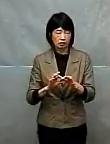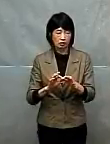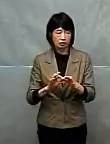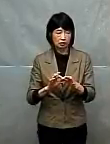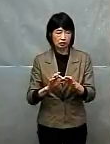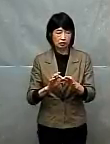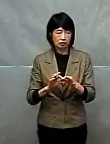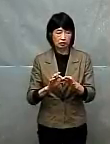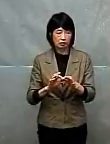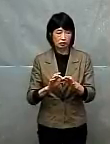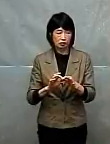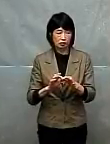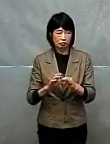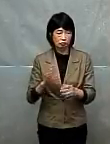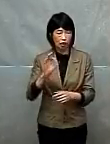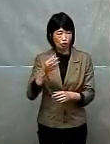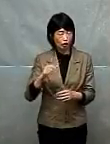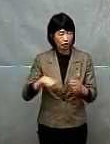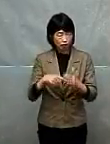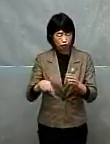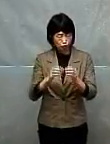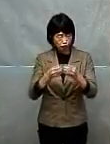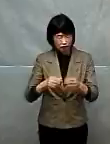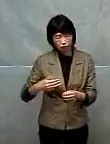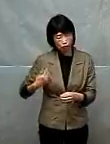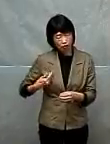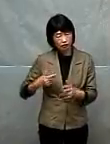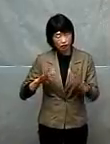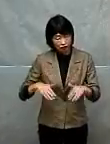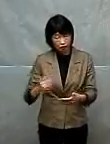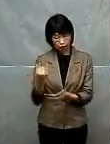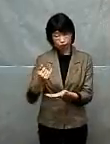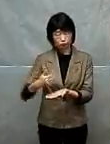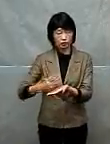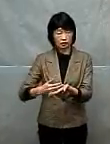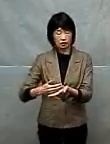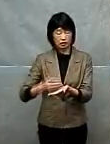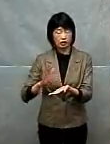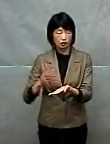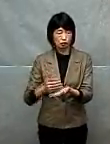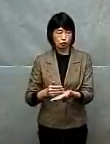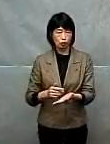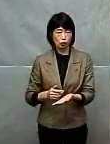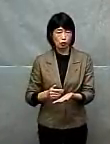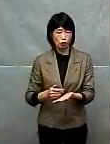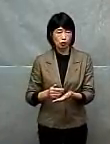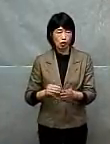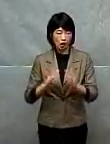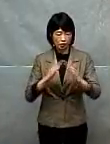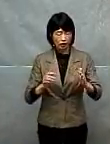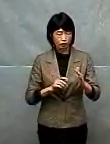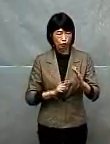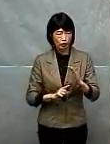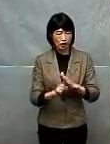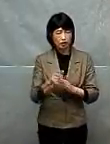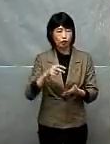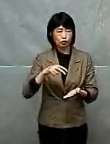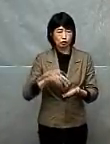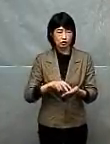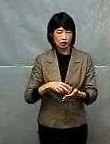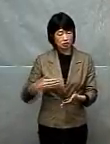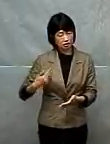しゃっていますけれども、会の代表としてその、まあ、知らなかったで済まされるのかどう